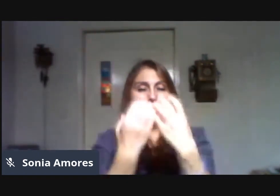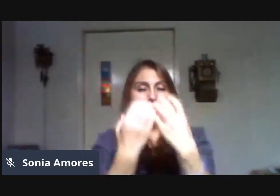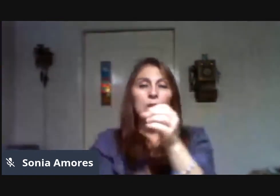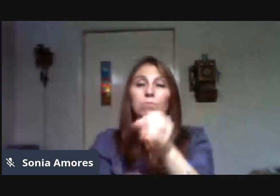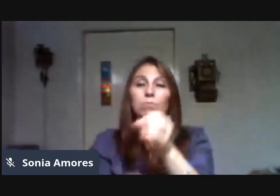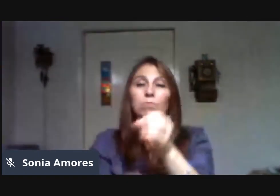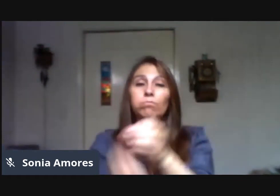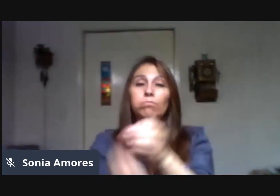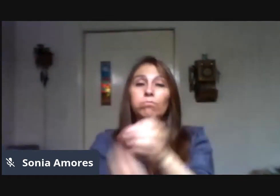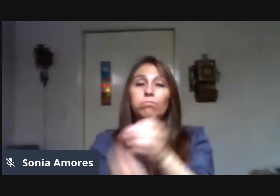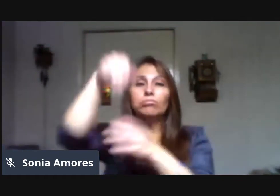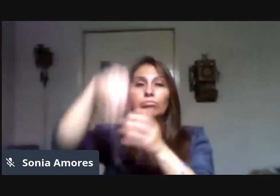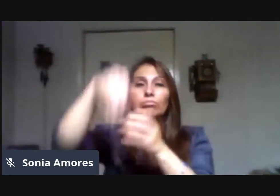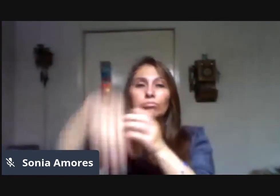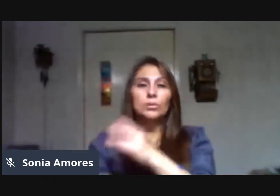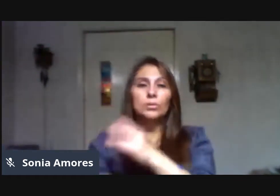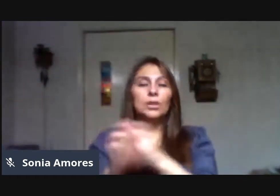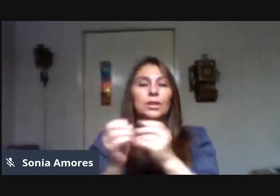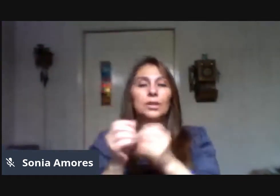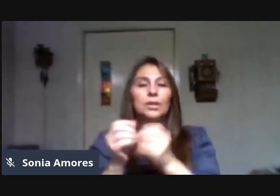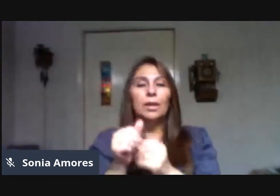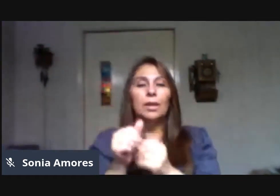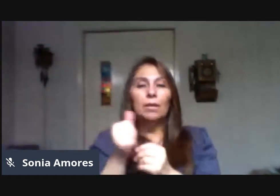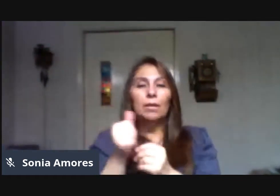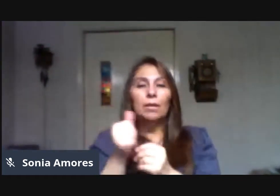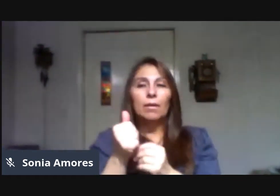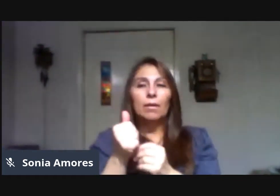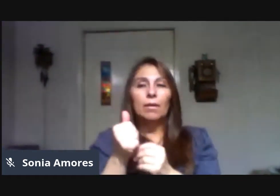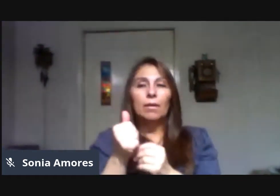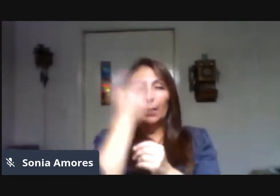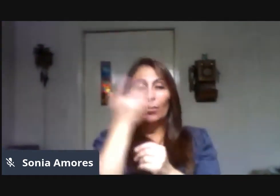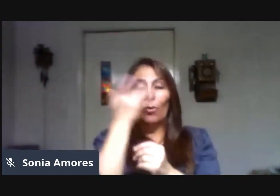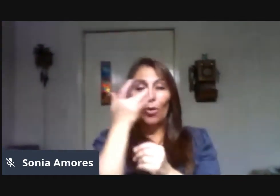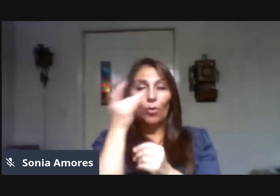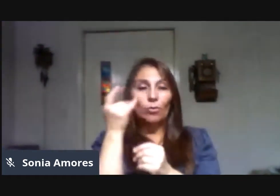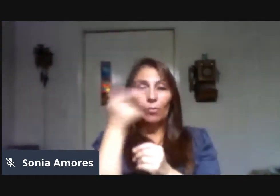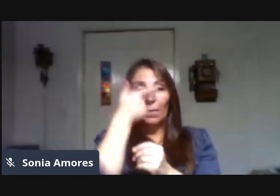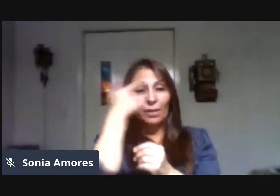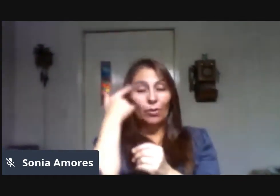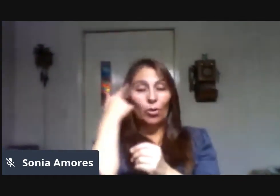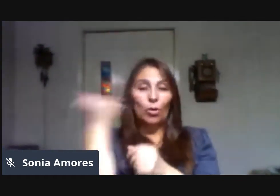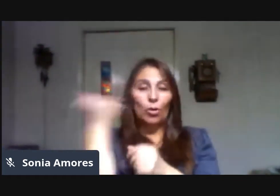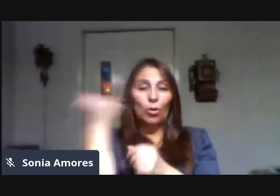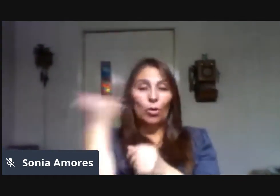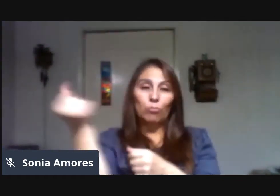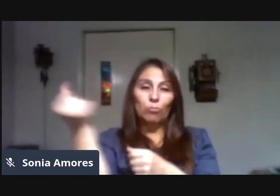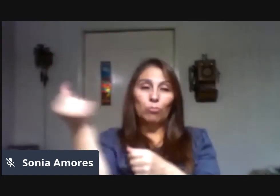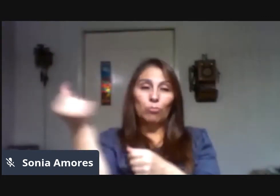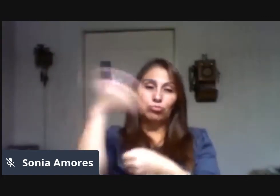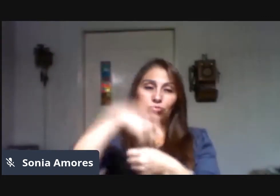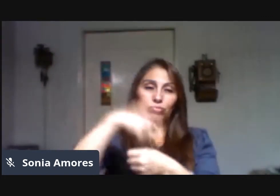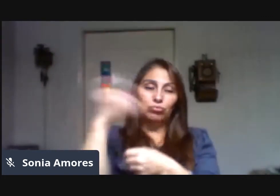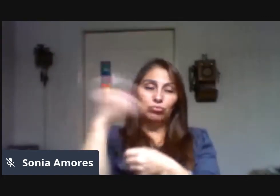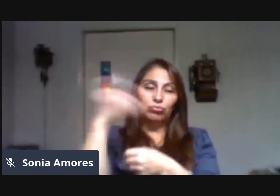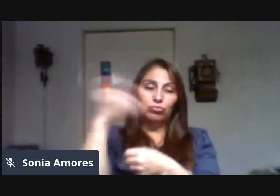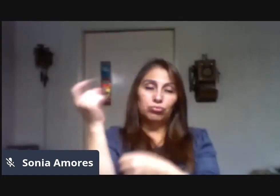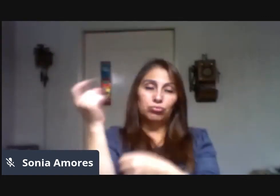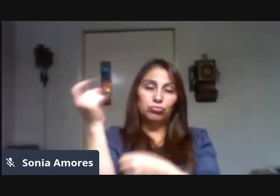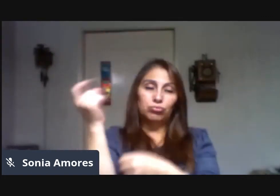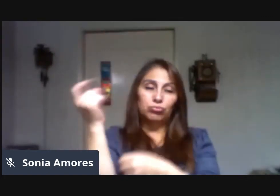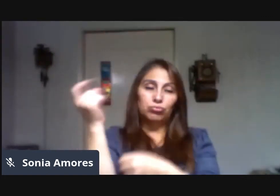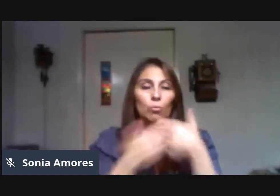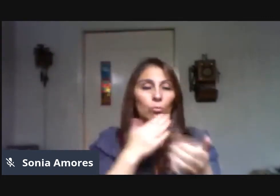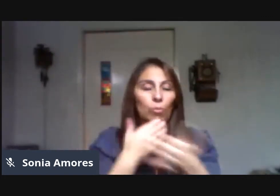de que estén como commodities, estén, digamos, en tasa representativa negativa. ¿Eso